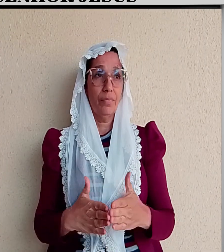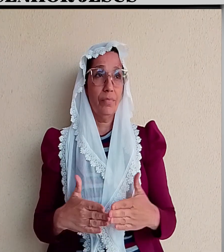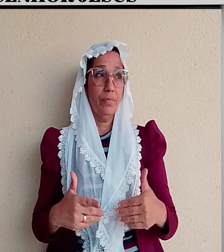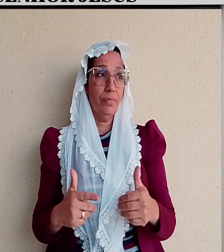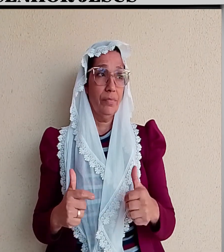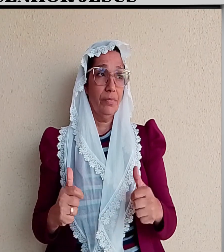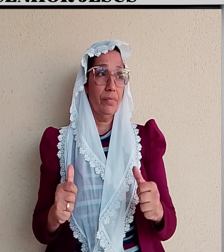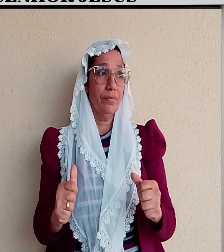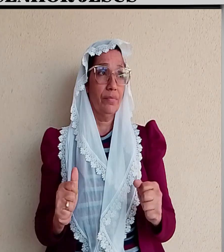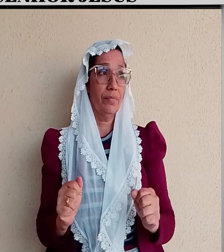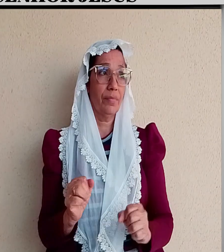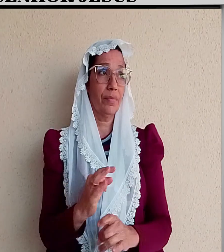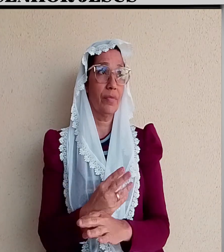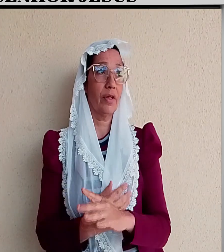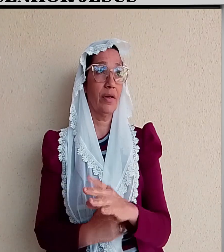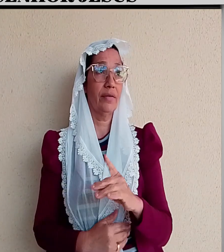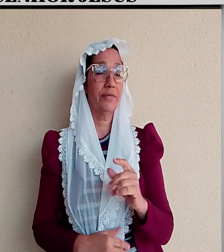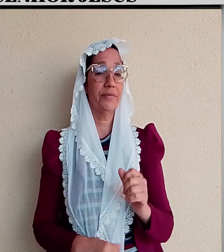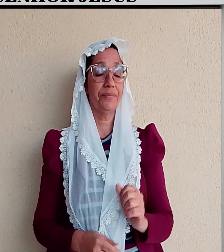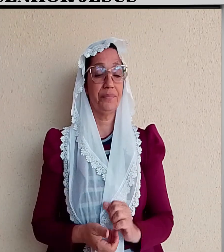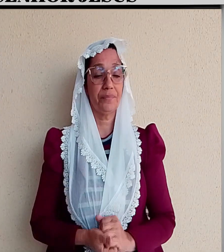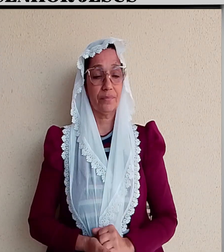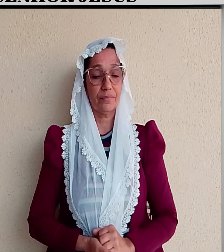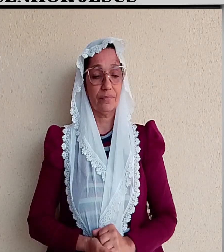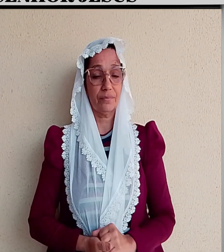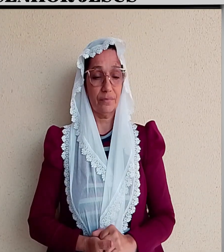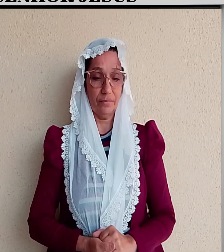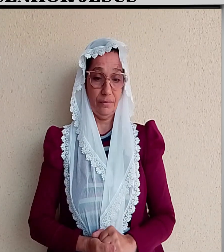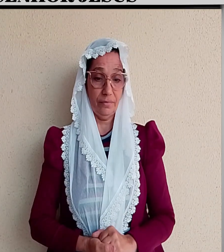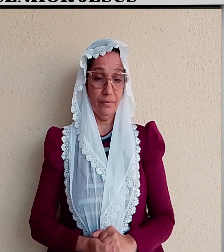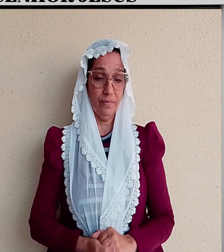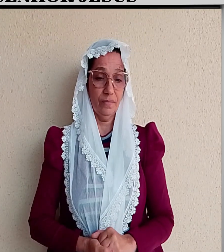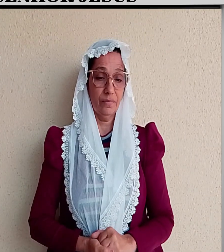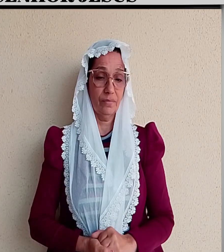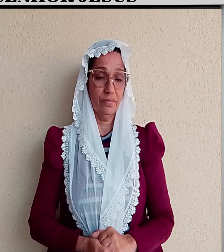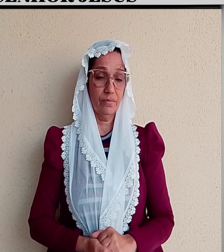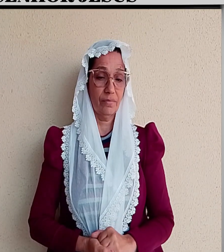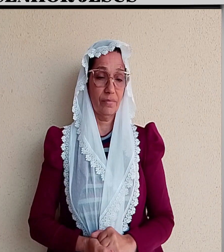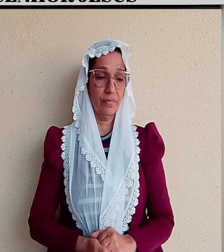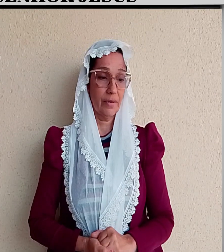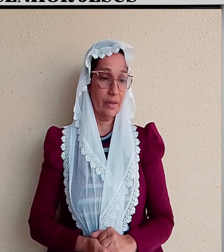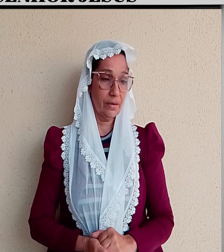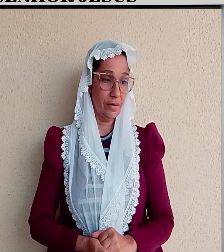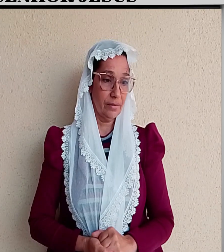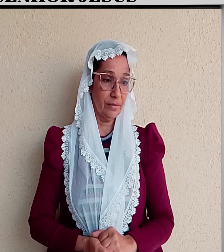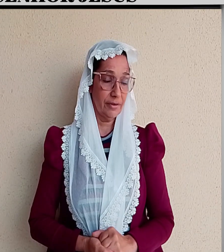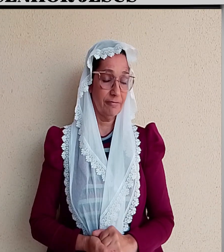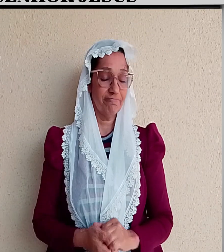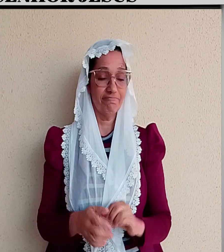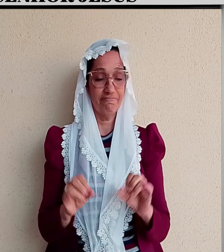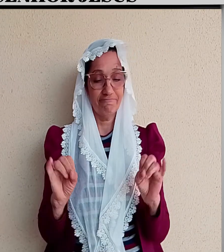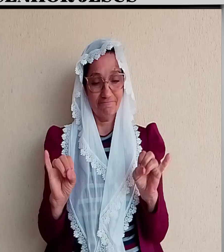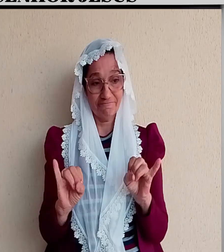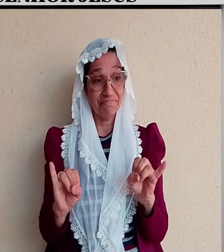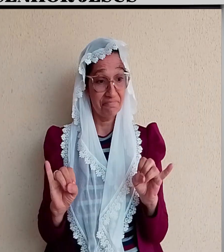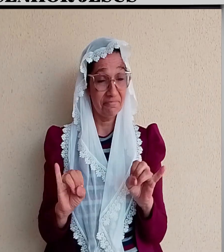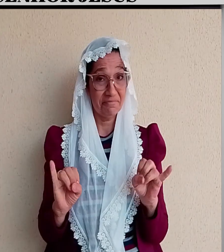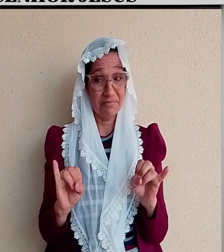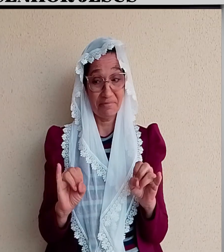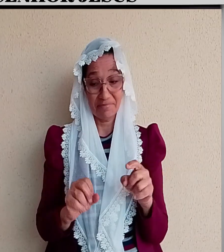aleluia. E esta voz do Senhor, ela se cumpriu, e os discípulos ali ficavam atemorizados com